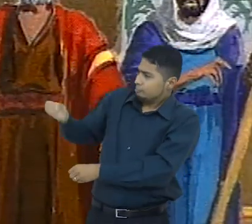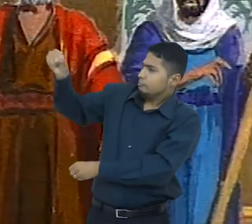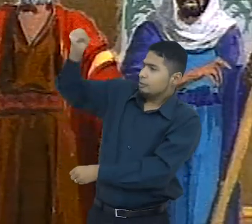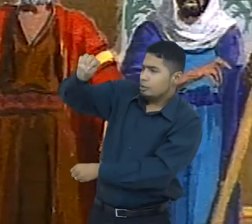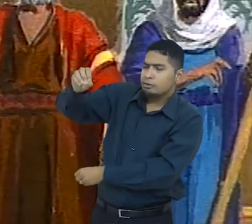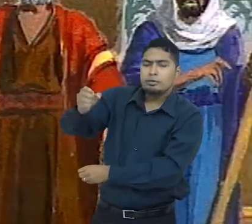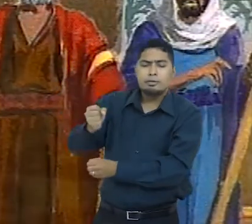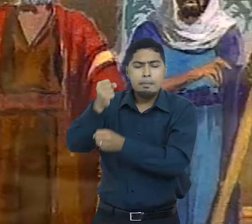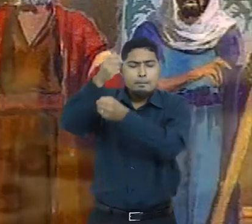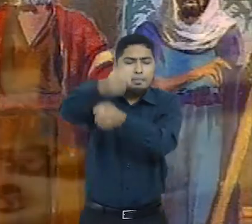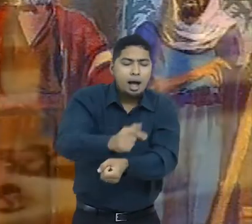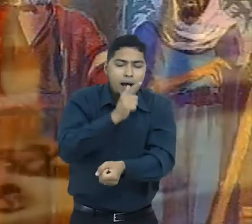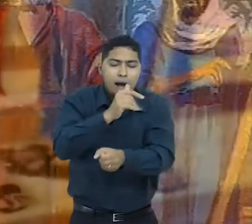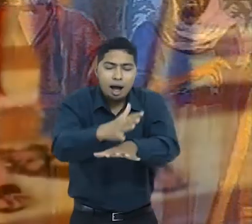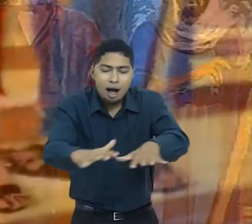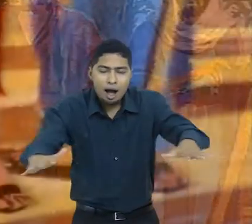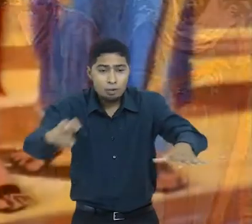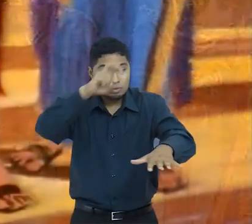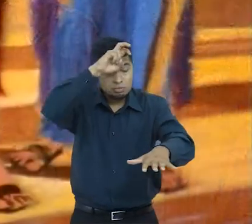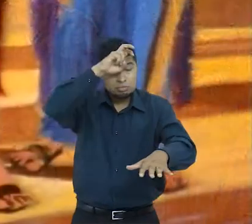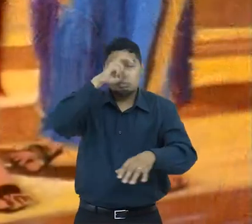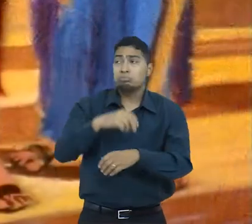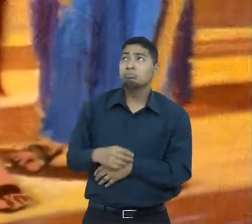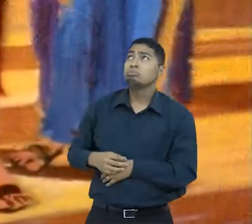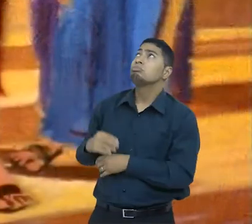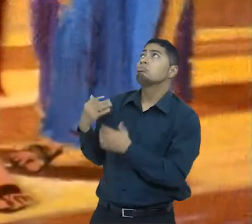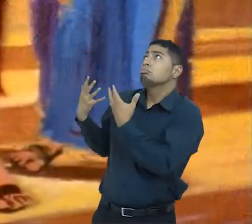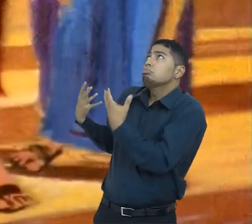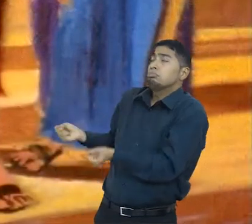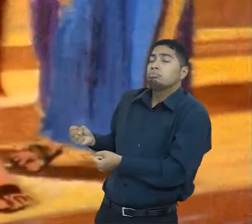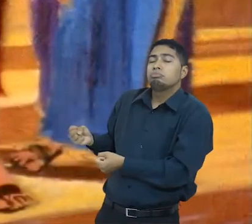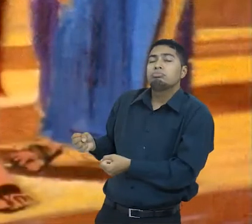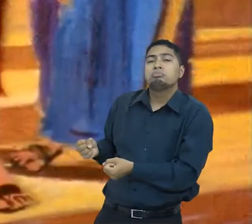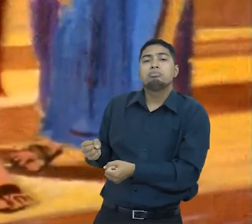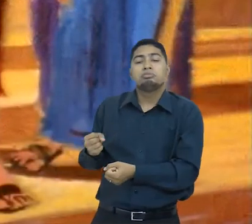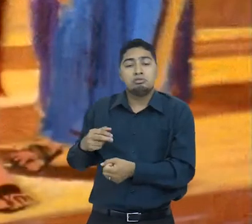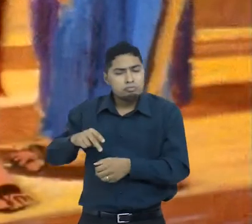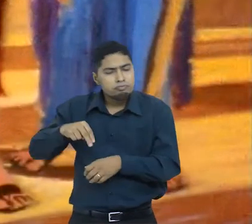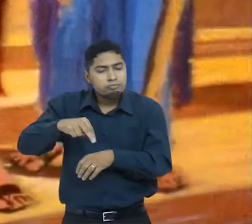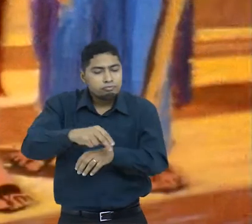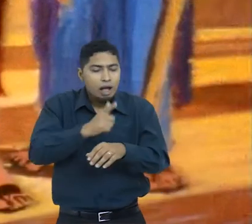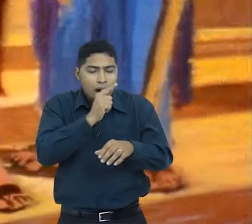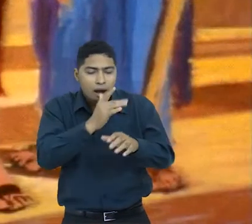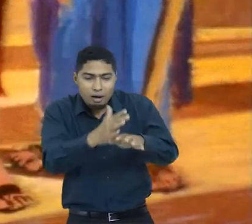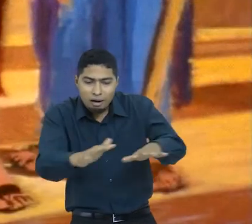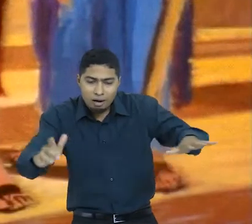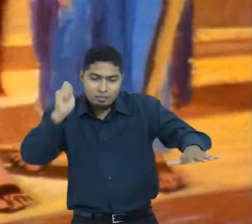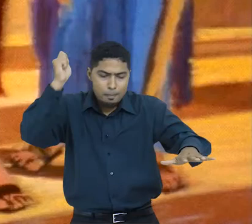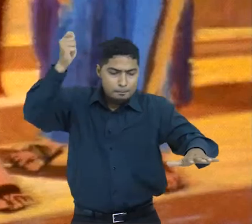estenda sua mão sobre as águas do Egito. Moisés e Arão fizeram o que Deus mandou e bateram com a vara no